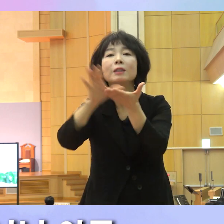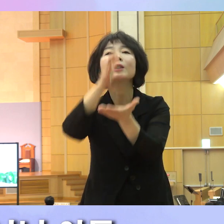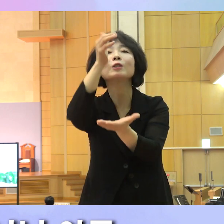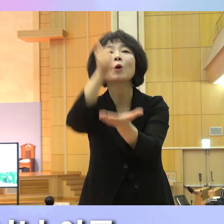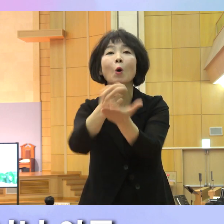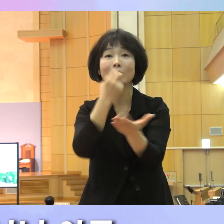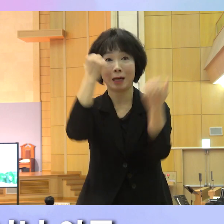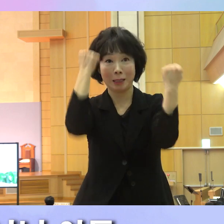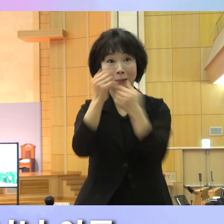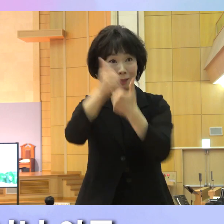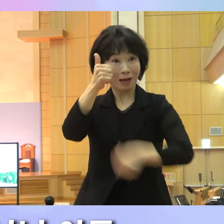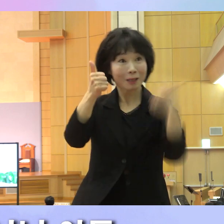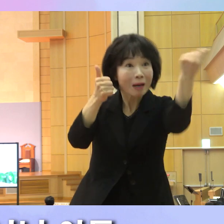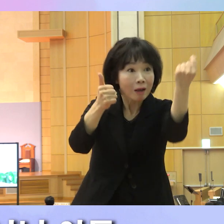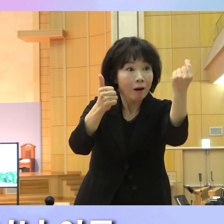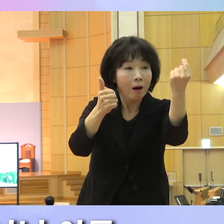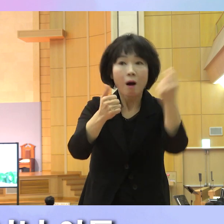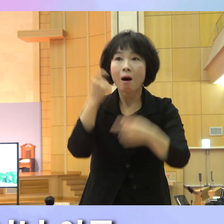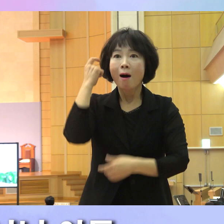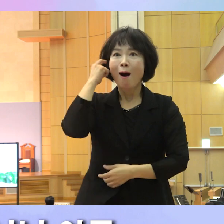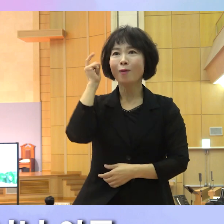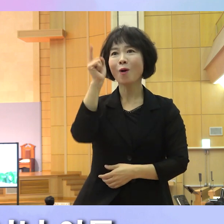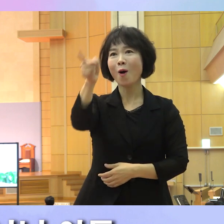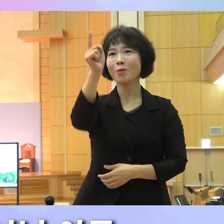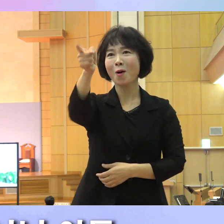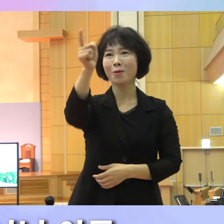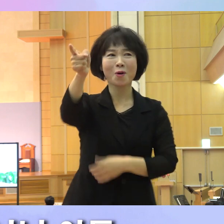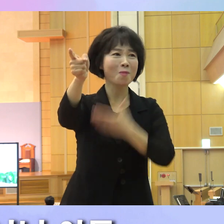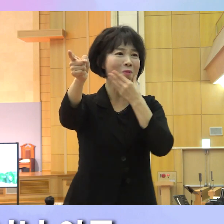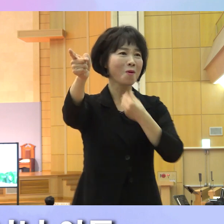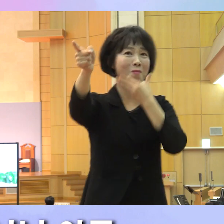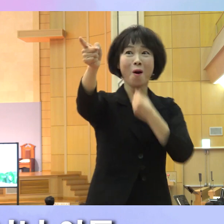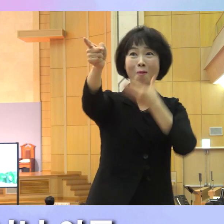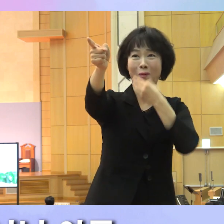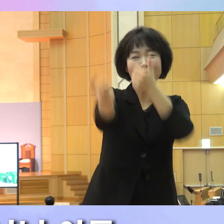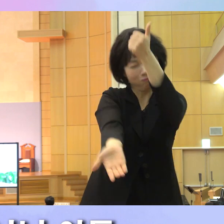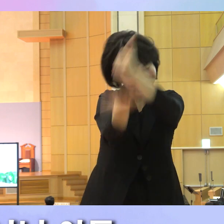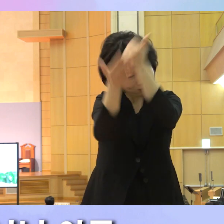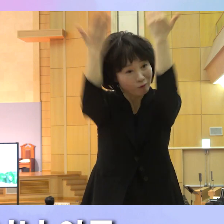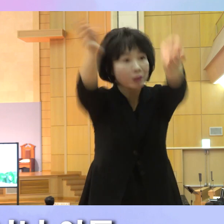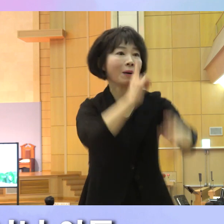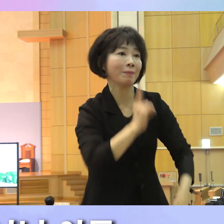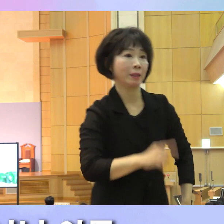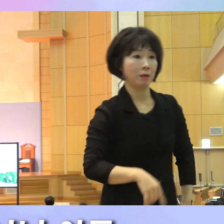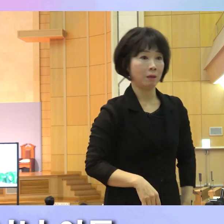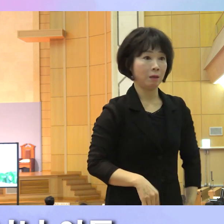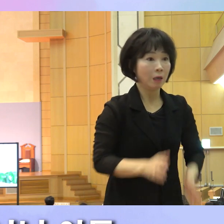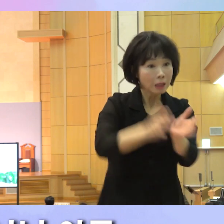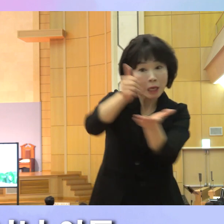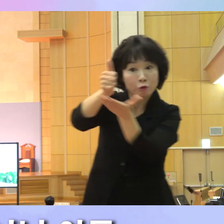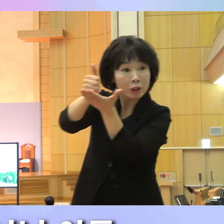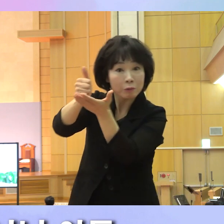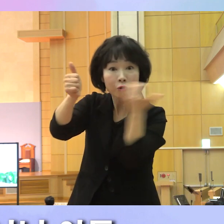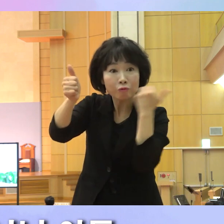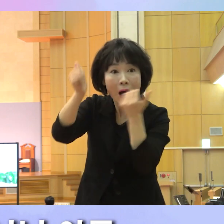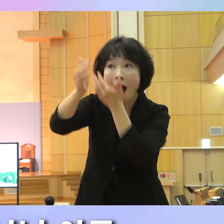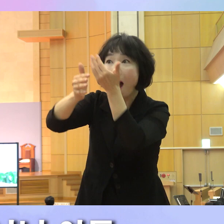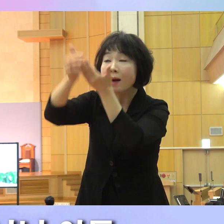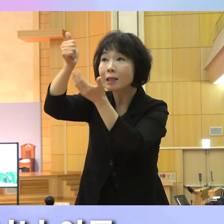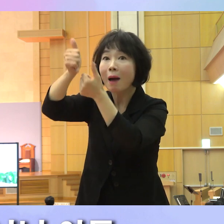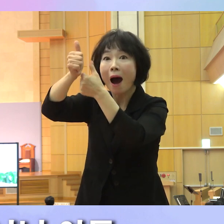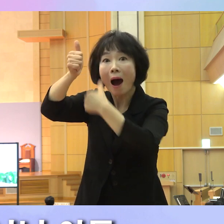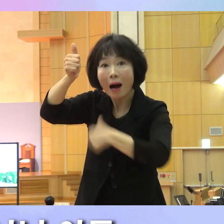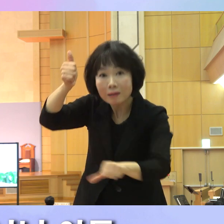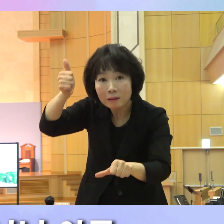복이 있다. 살아계신 하나님, 그리고 예수님은 살아계신 하나님의 아들이라는 걸